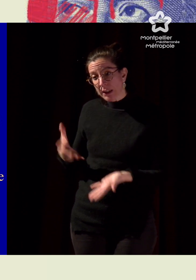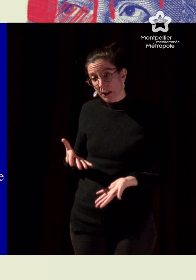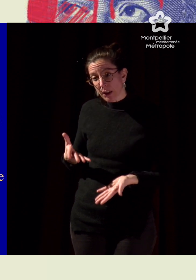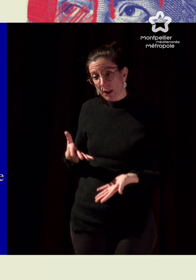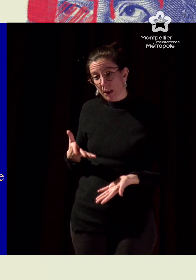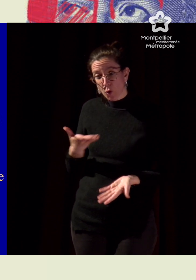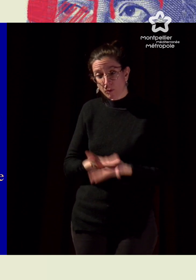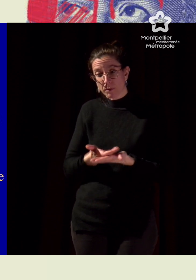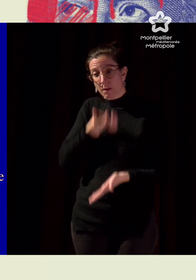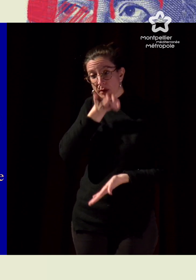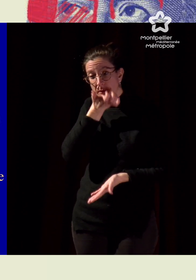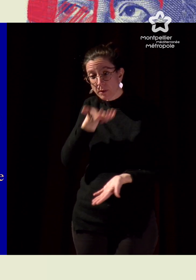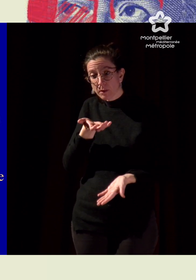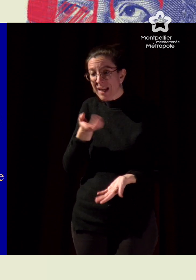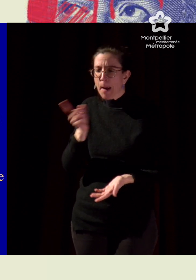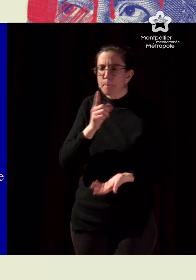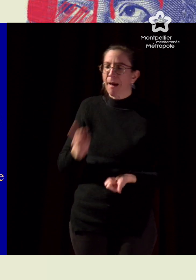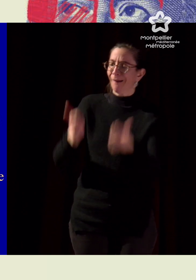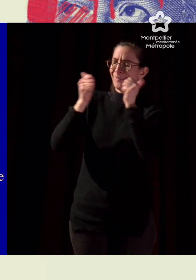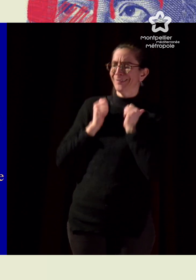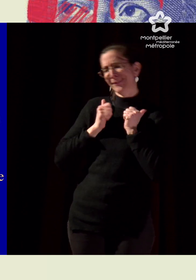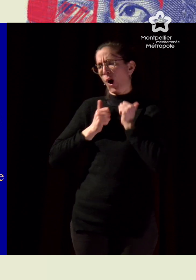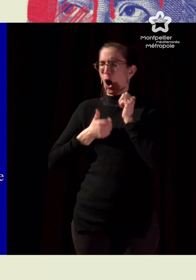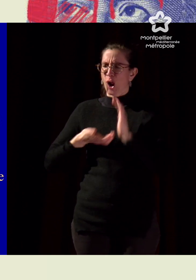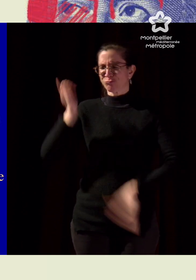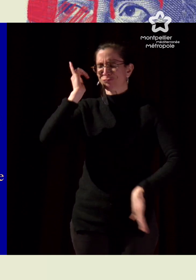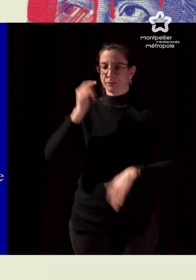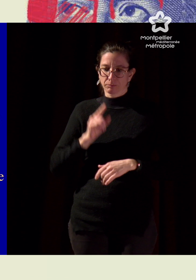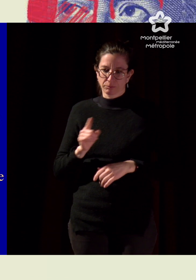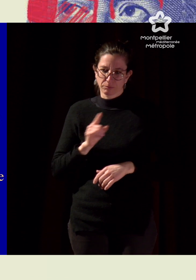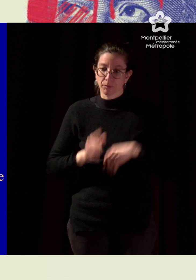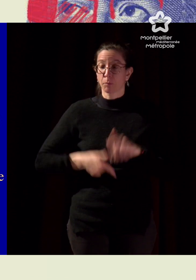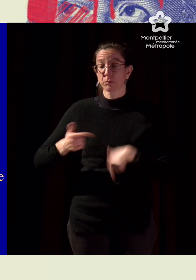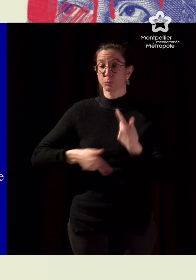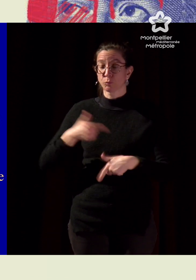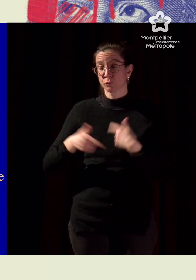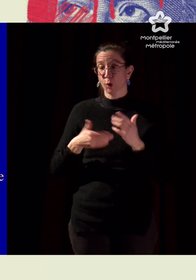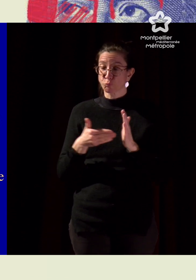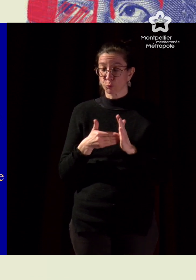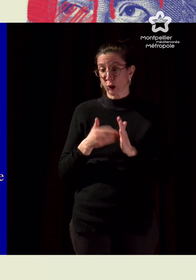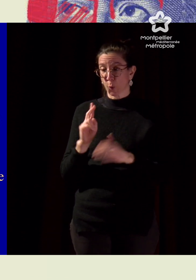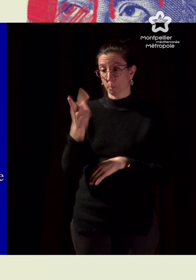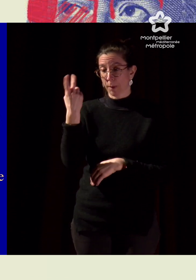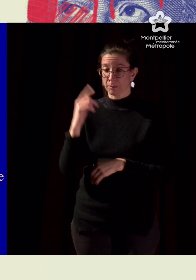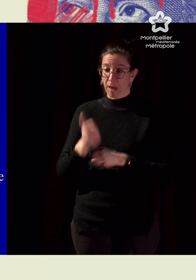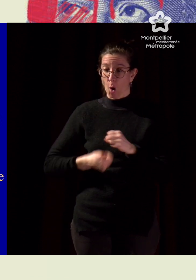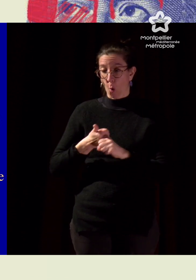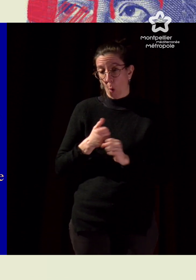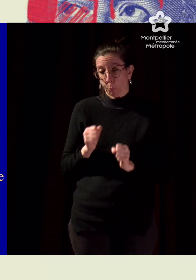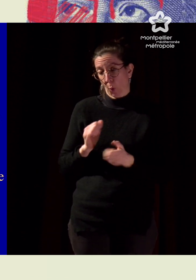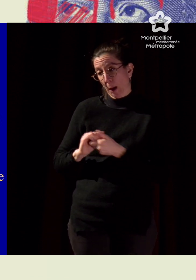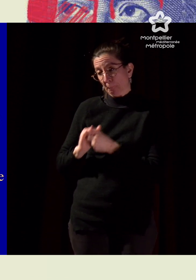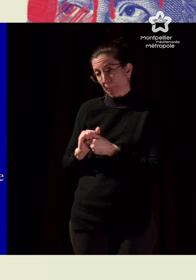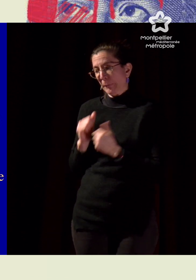allait en Australie. Même si on peut facilement marcher 1000 km par an, j'ai des amis qui se sont amusés à